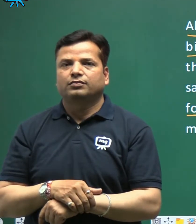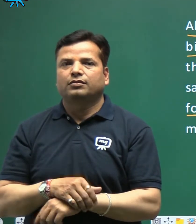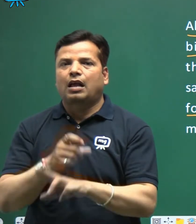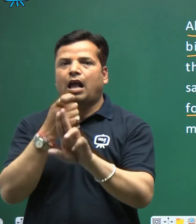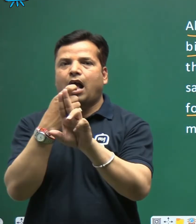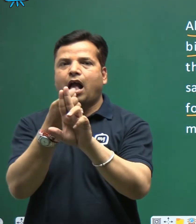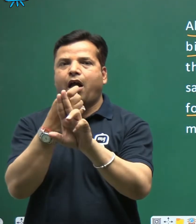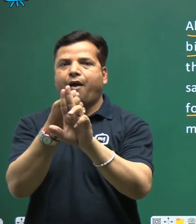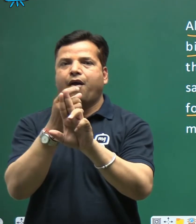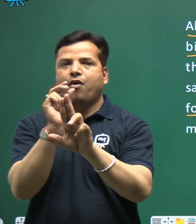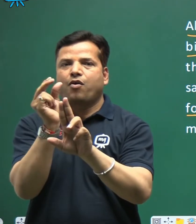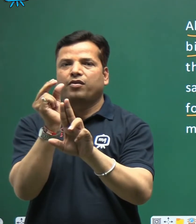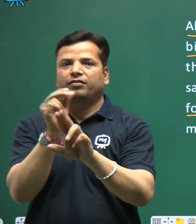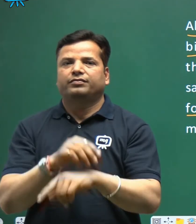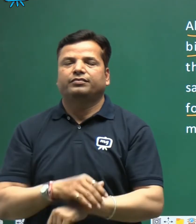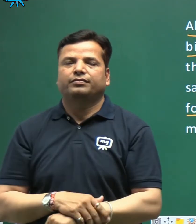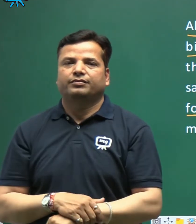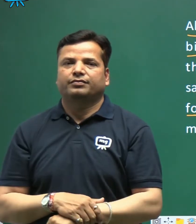पत्थर,